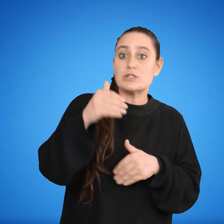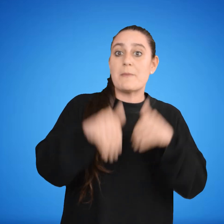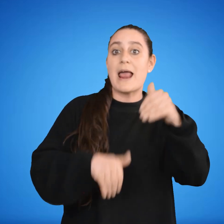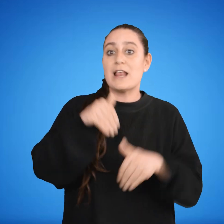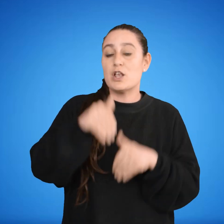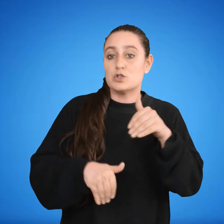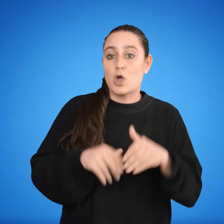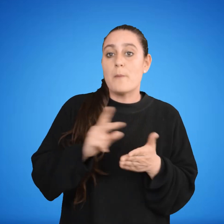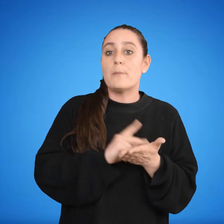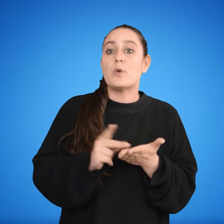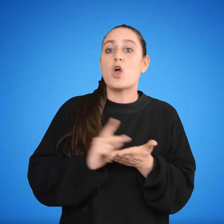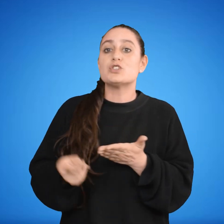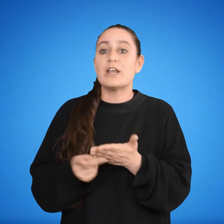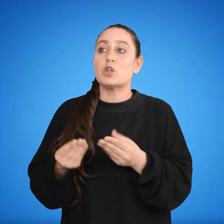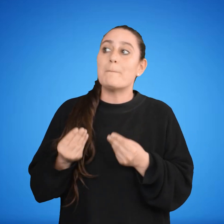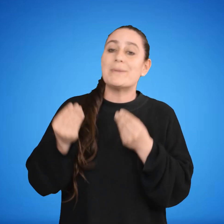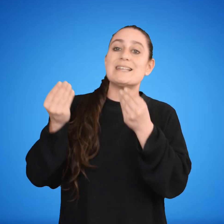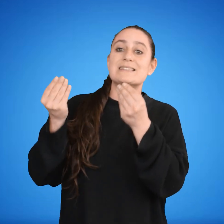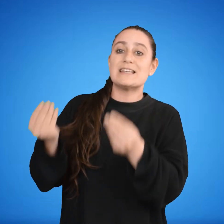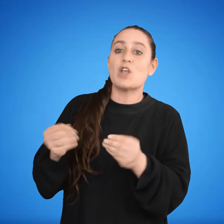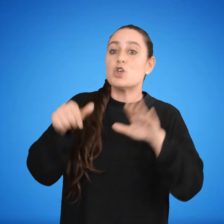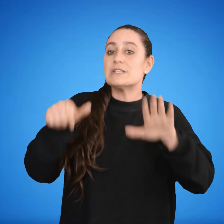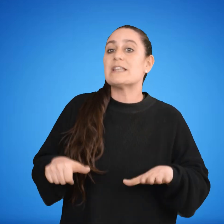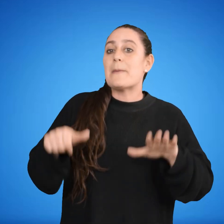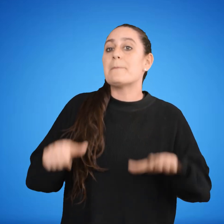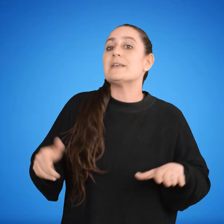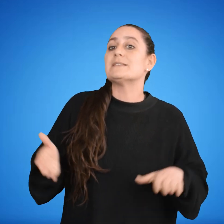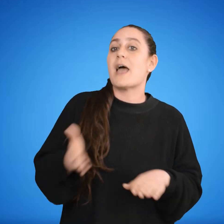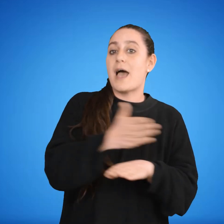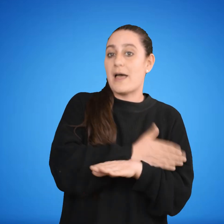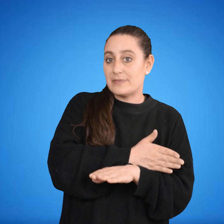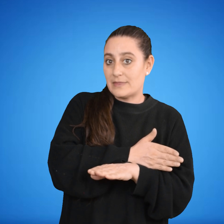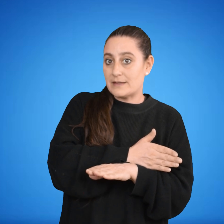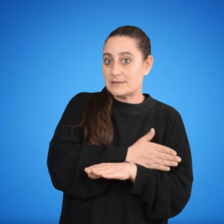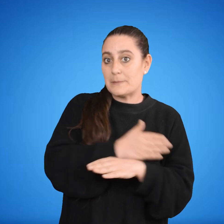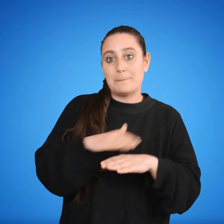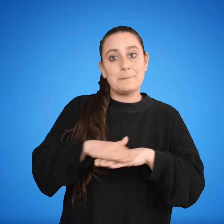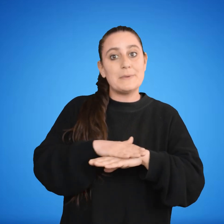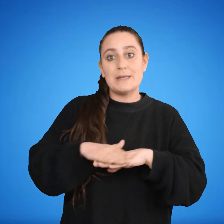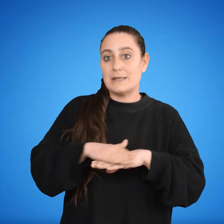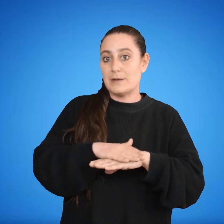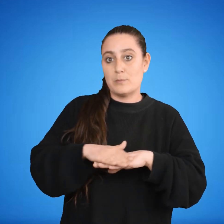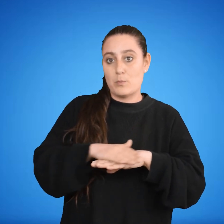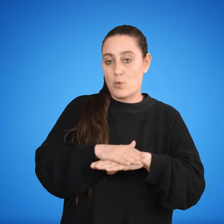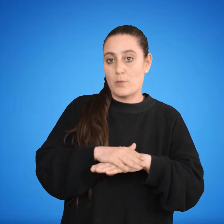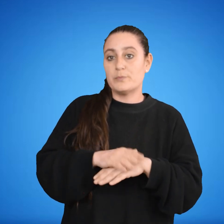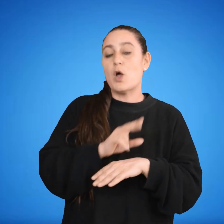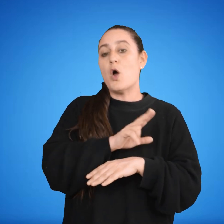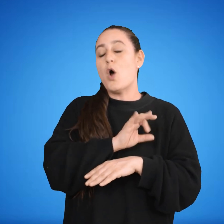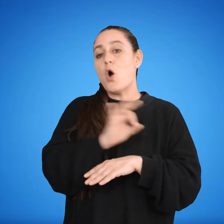elecciones, los proyectos que hubieran sido presentados con 6 meses de anticipación, por lo menos a la fecha de aquellas, o con 3 meses